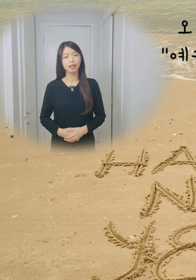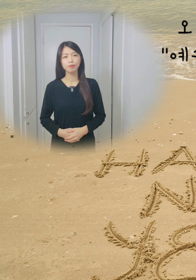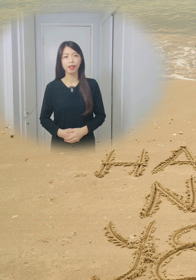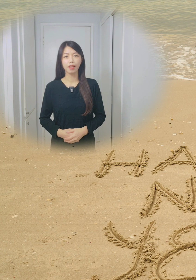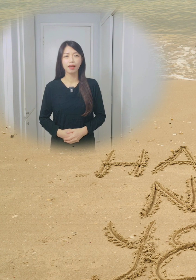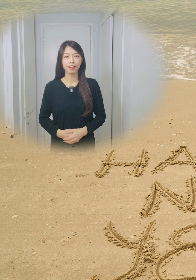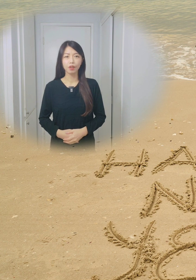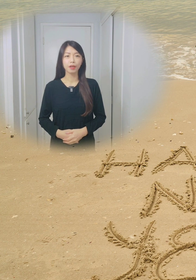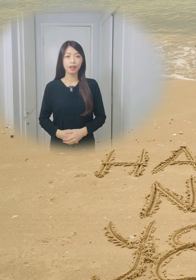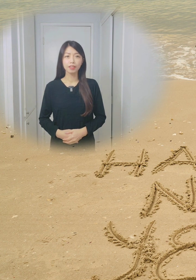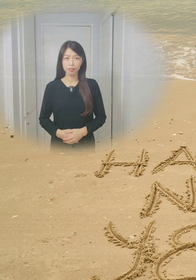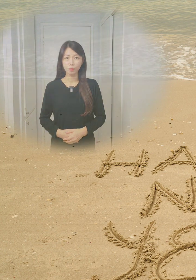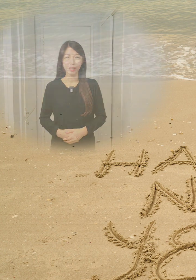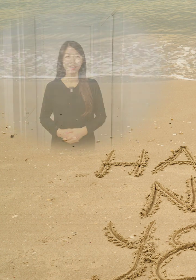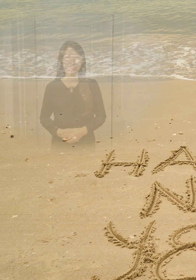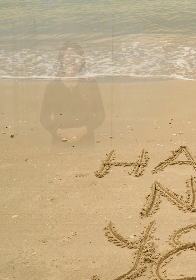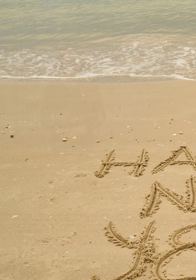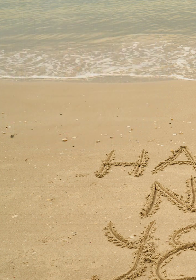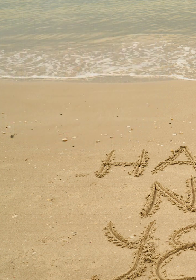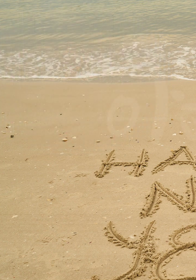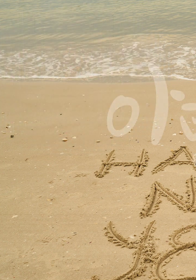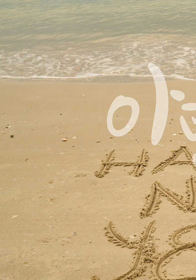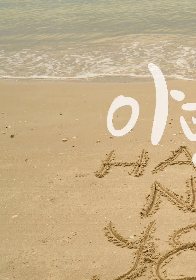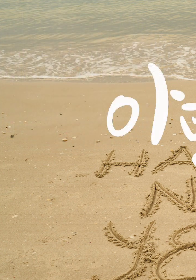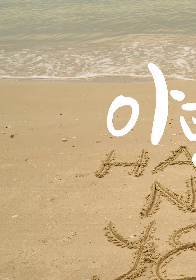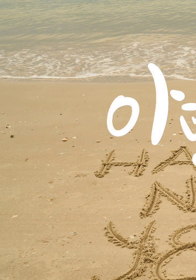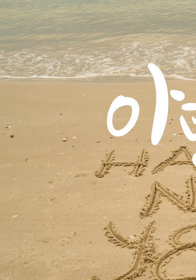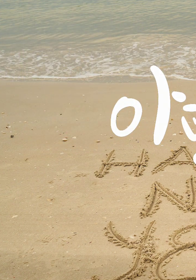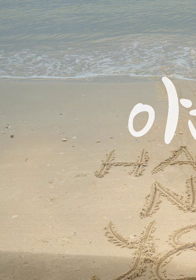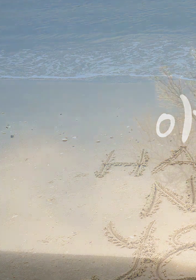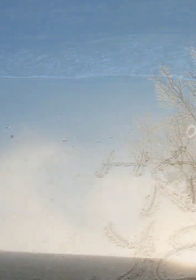하는 찬양입니다. 그러면 끝까지 시청 부탁드릴게요.